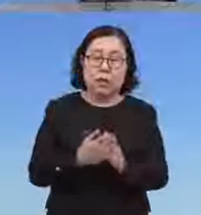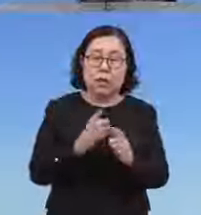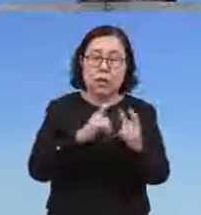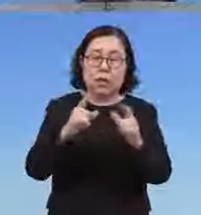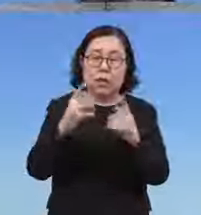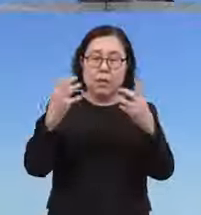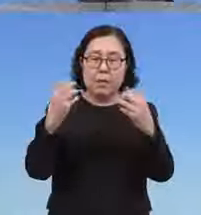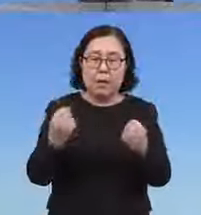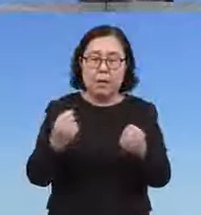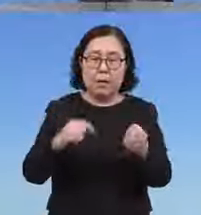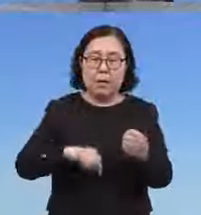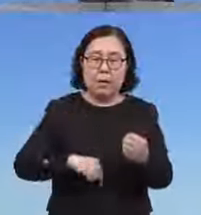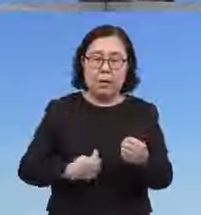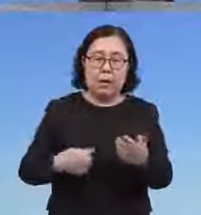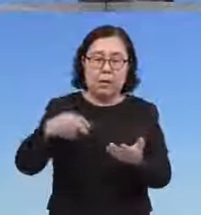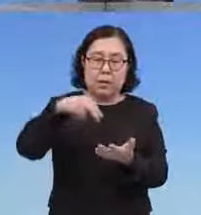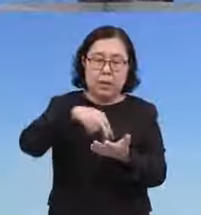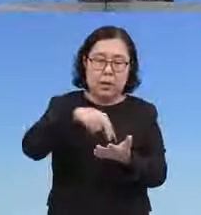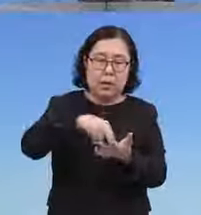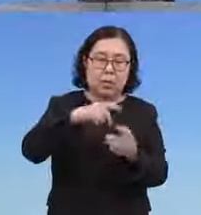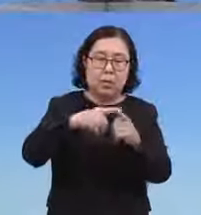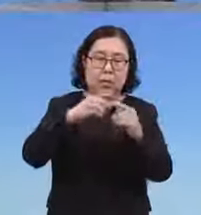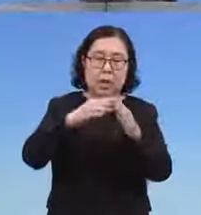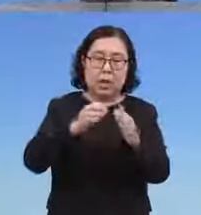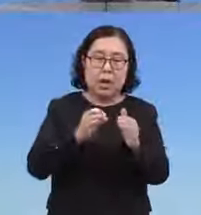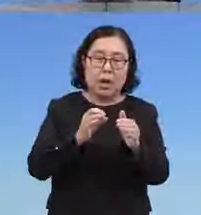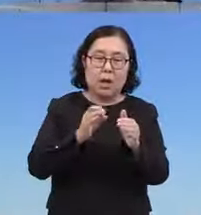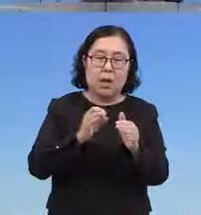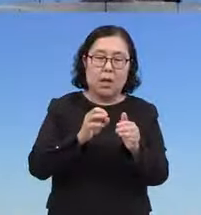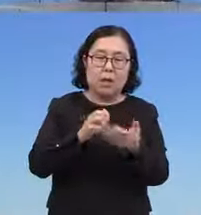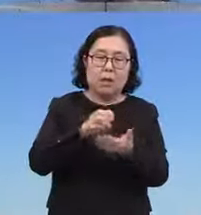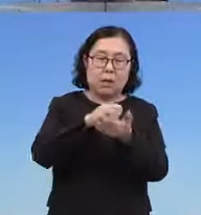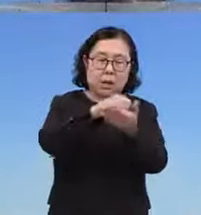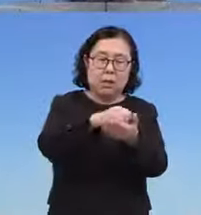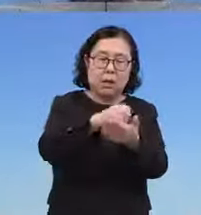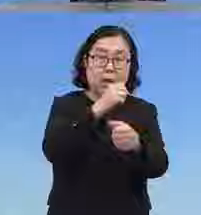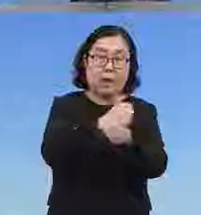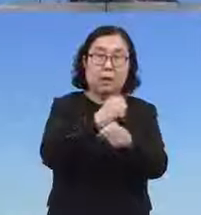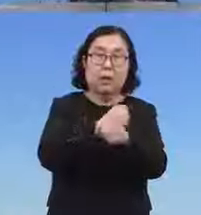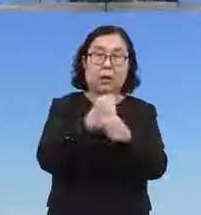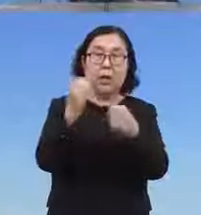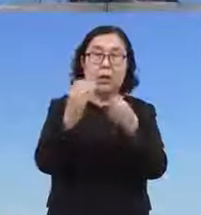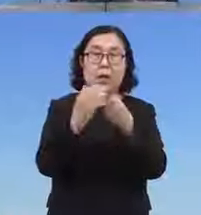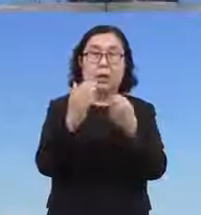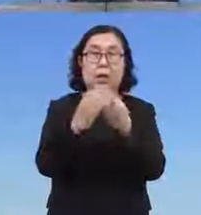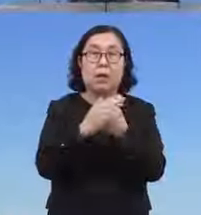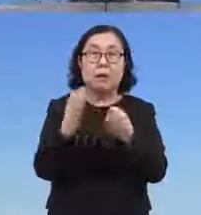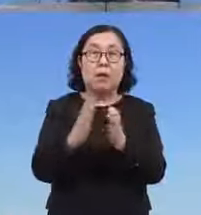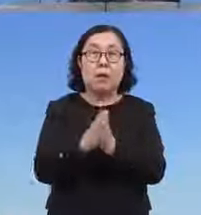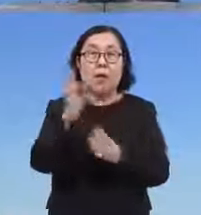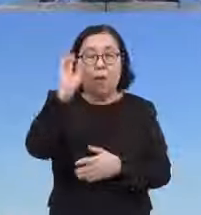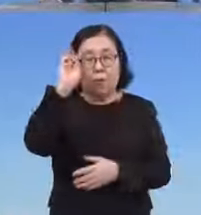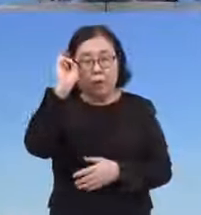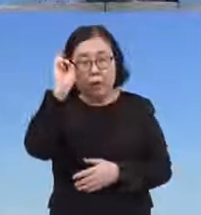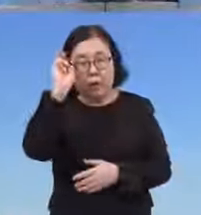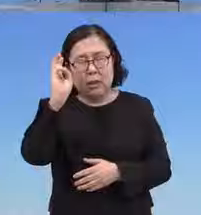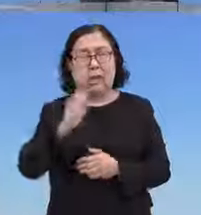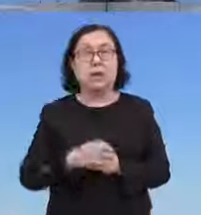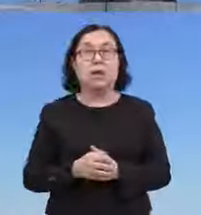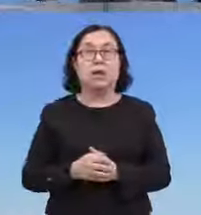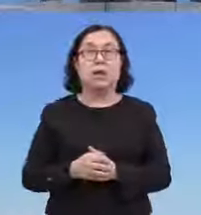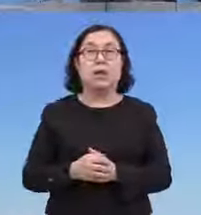더 많은 미자립 교회가 이게 신청을 하는 것 같은 그런 분위기라서 내가 부덕불 안내문에다가 빨간 글씨로 거기다